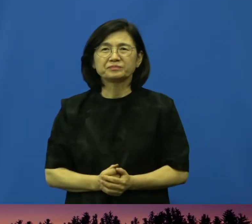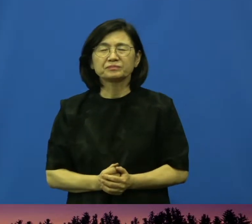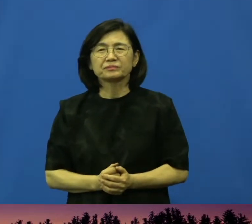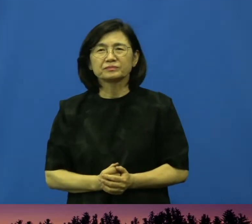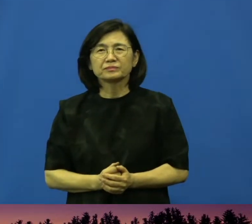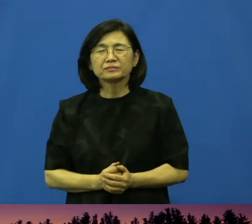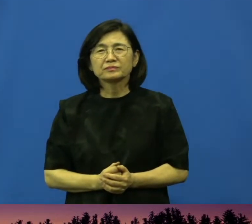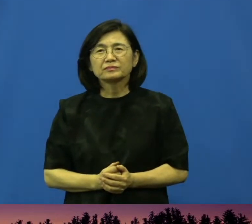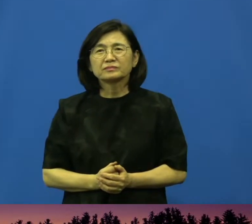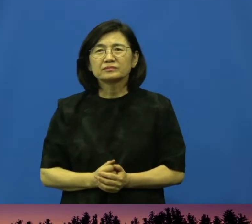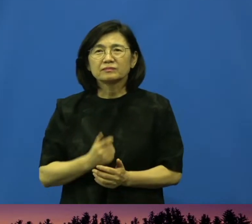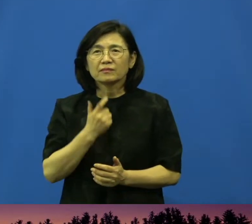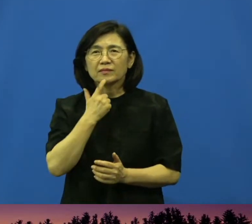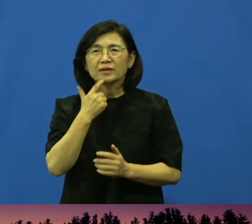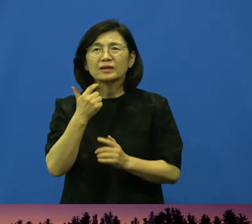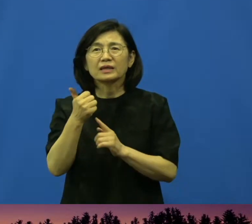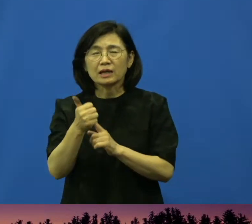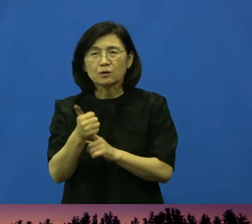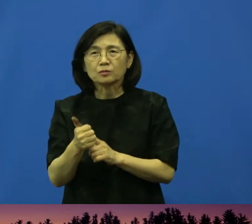사람에게는